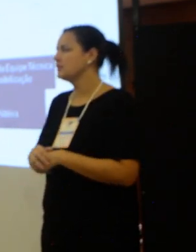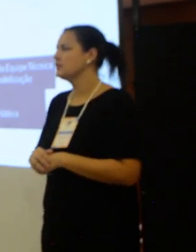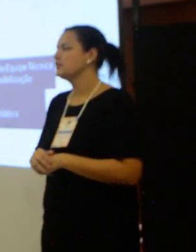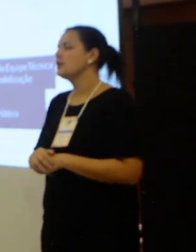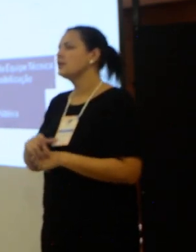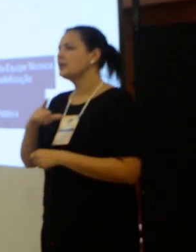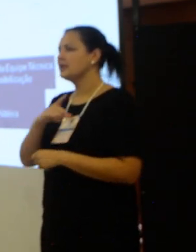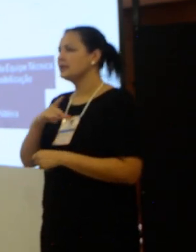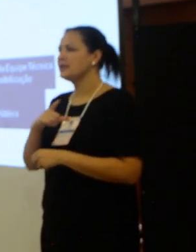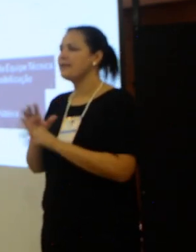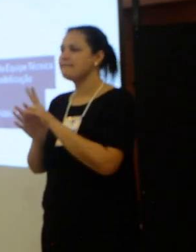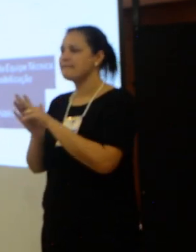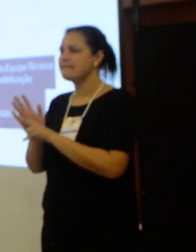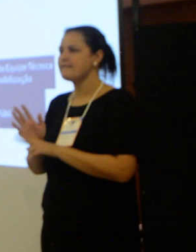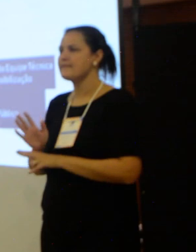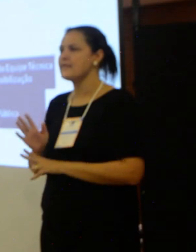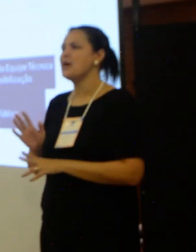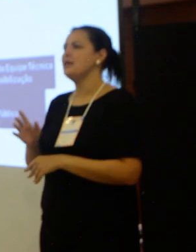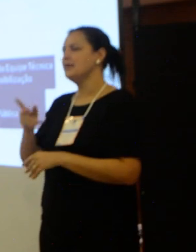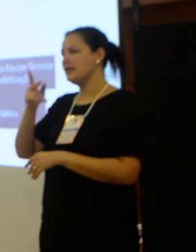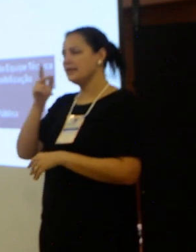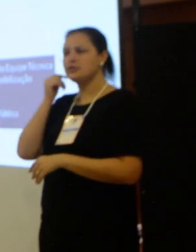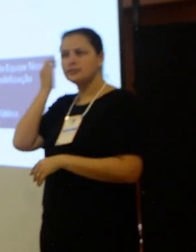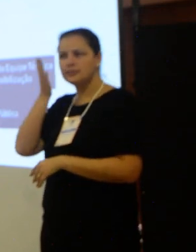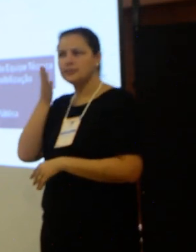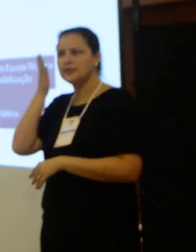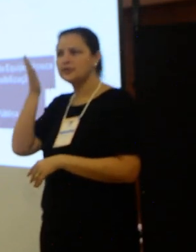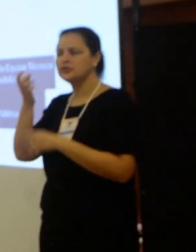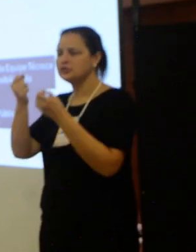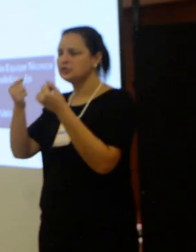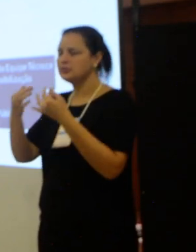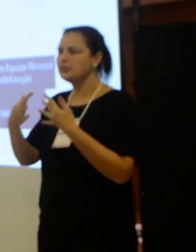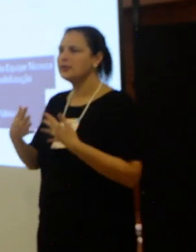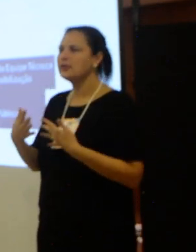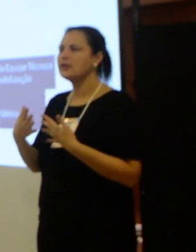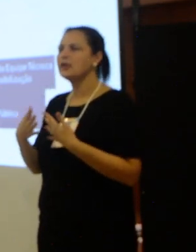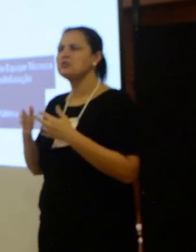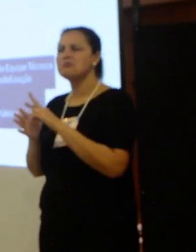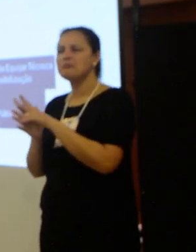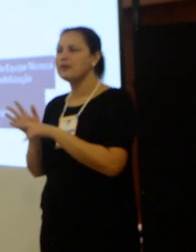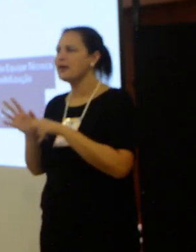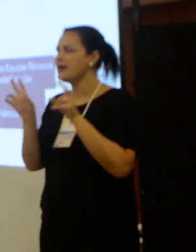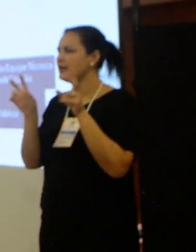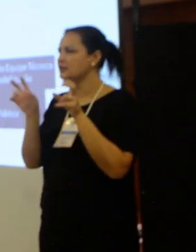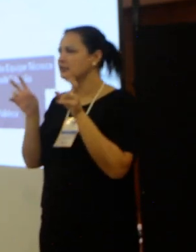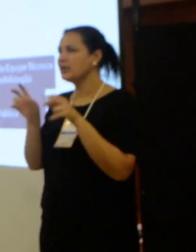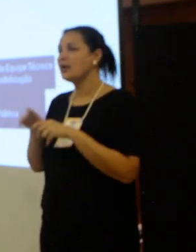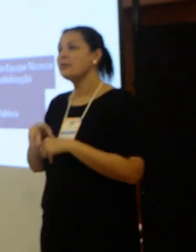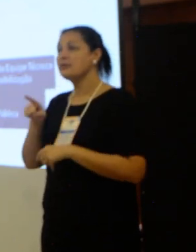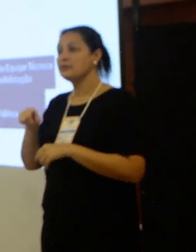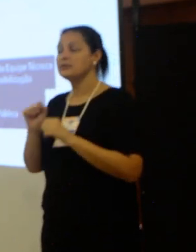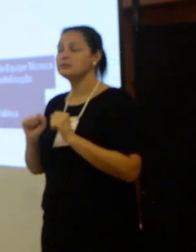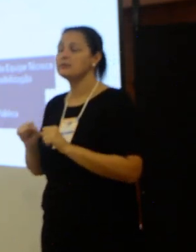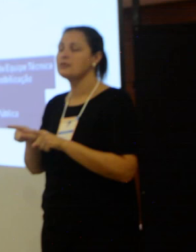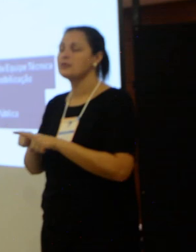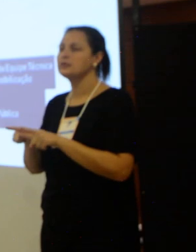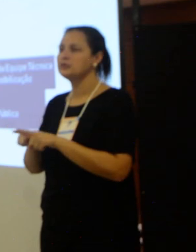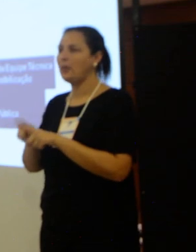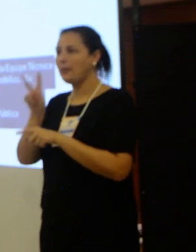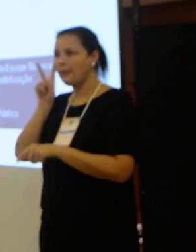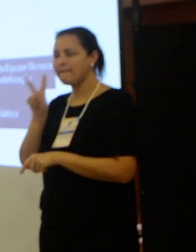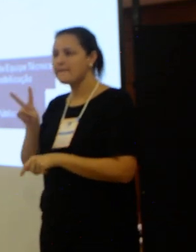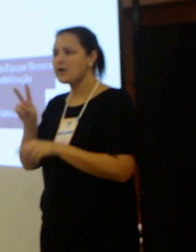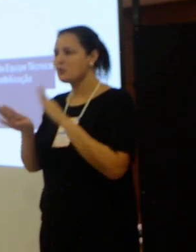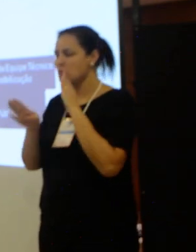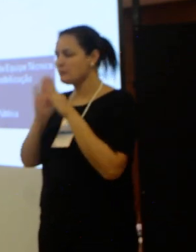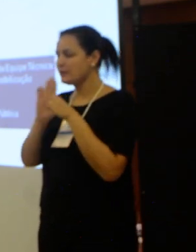temáticas diferenciadas da Orla de Cabo Frio. E vocês podem acompanhar no Facebook do município e tem o site também,